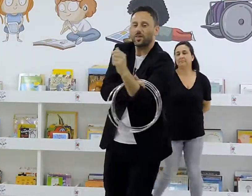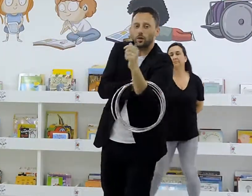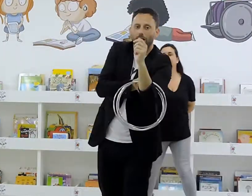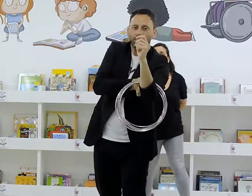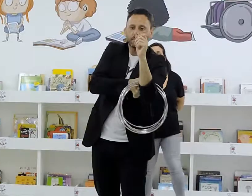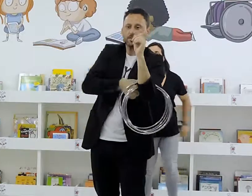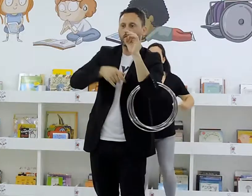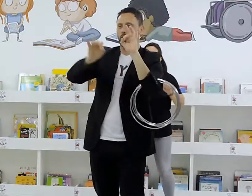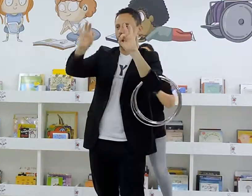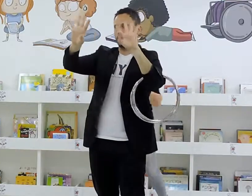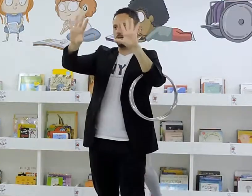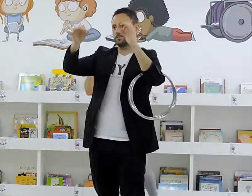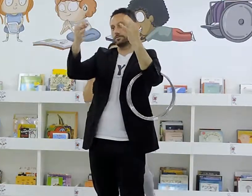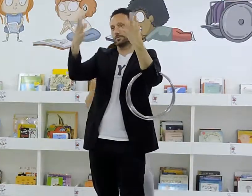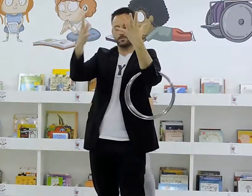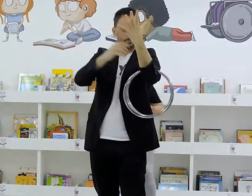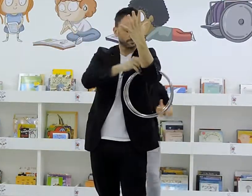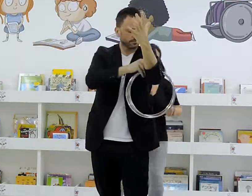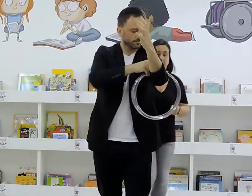Con 10 ayudantes hemos hecho.